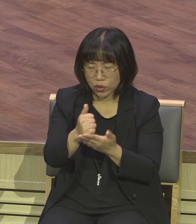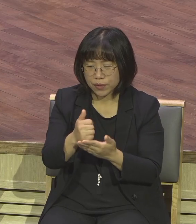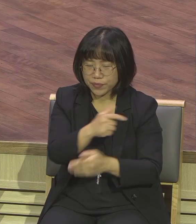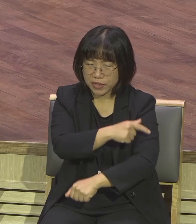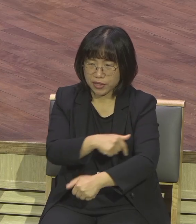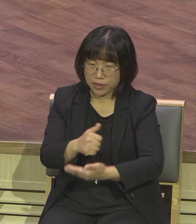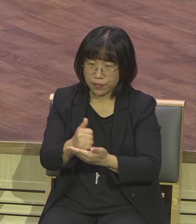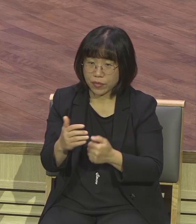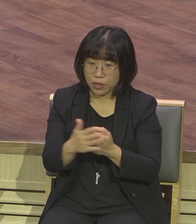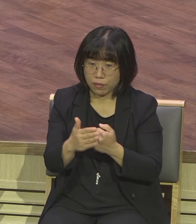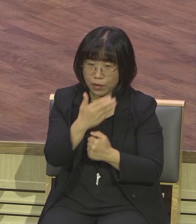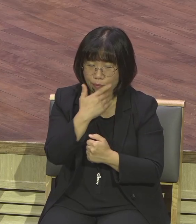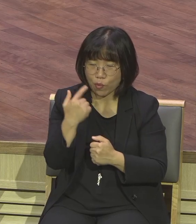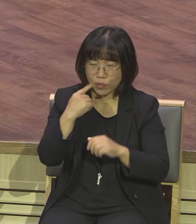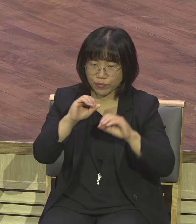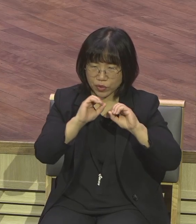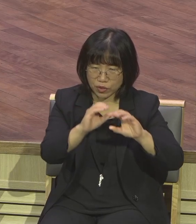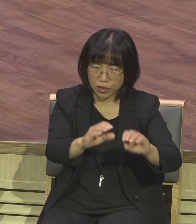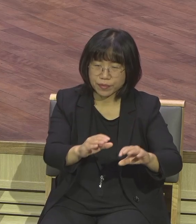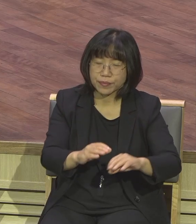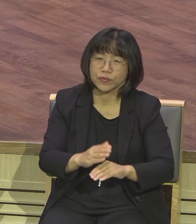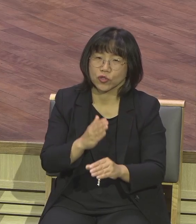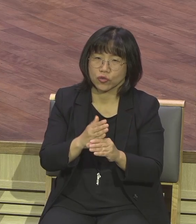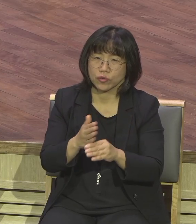사단 법인